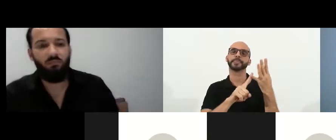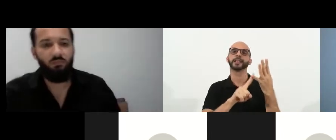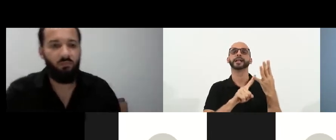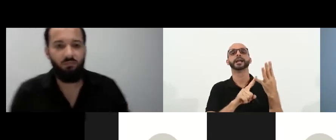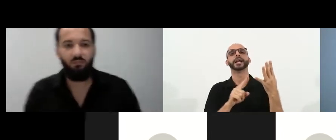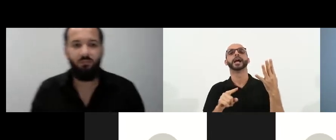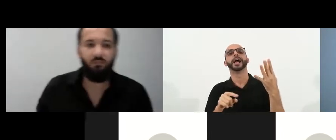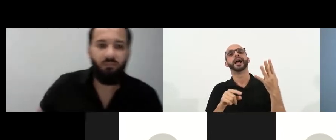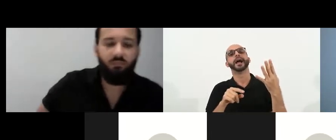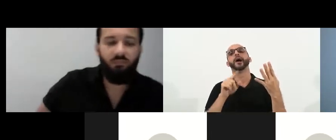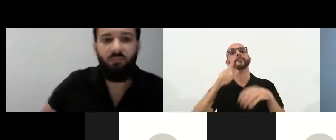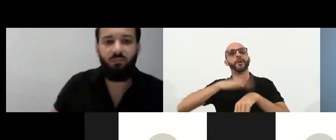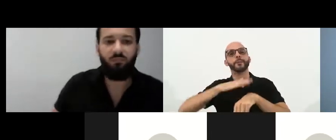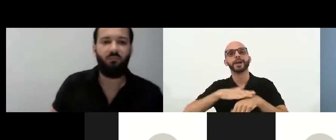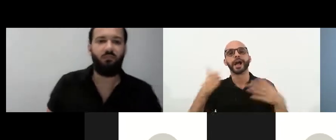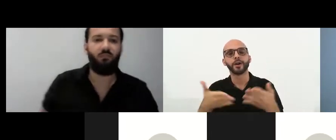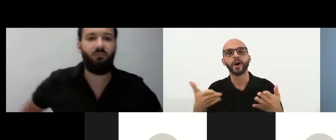distância,